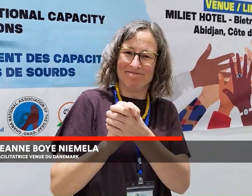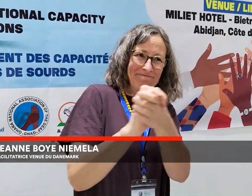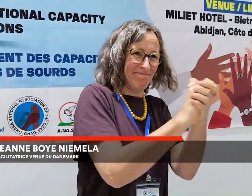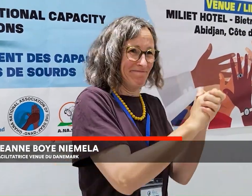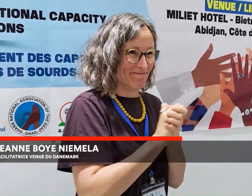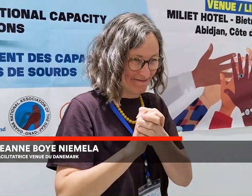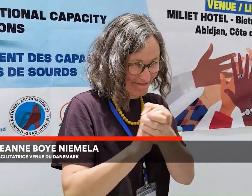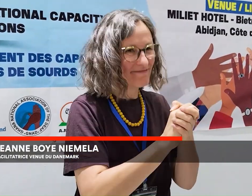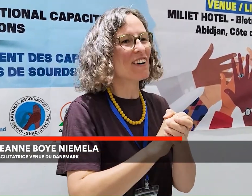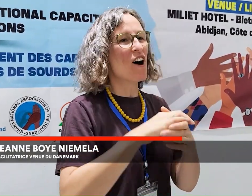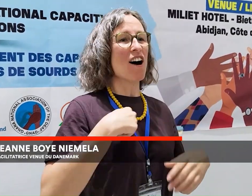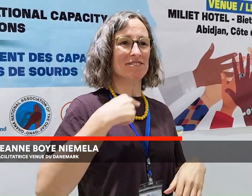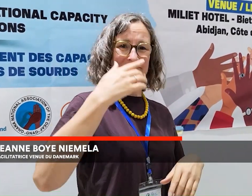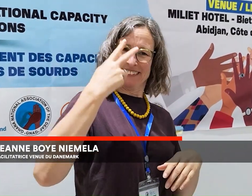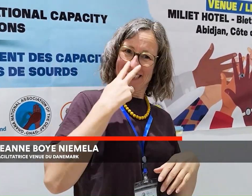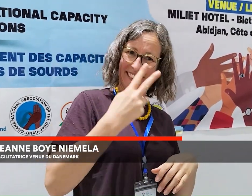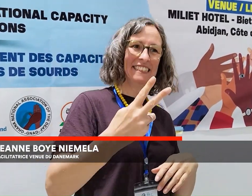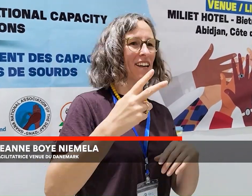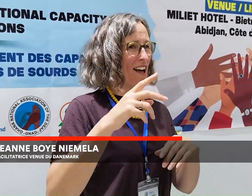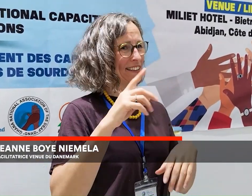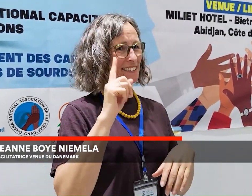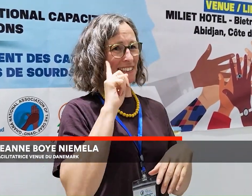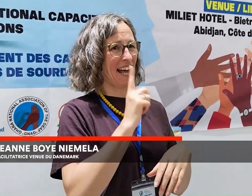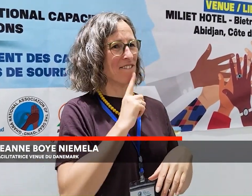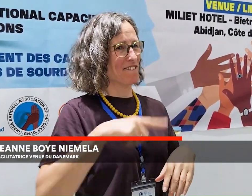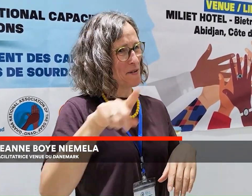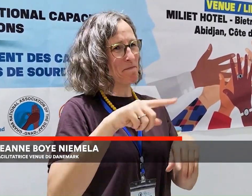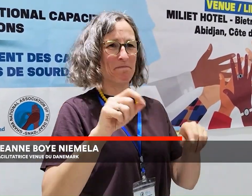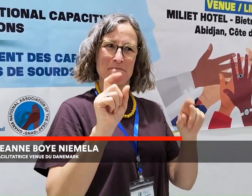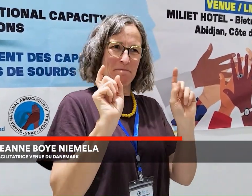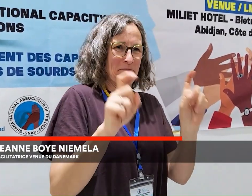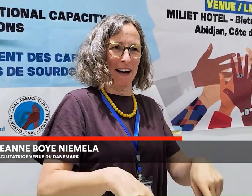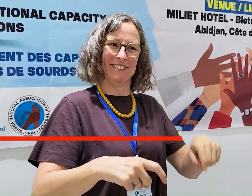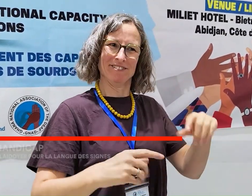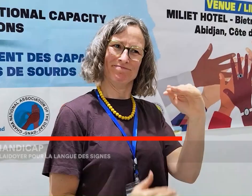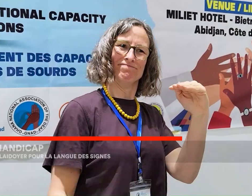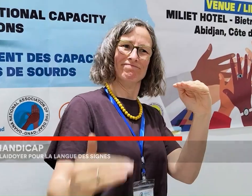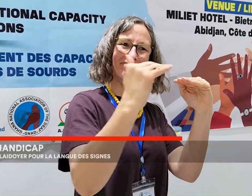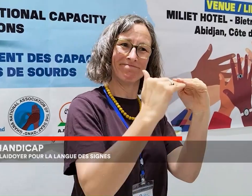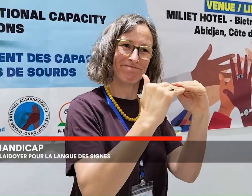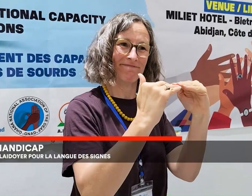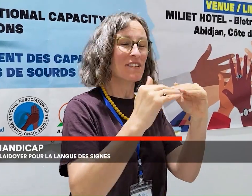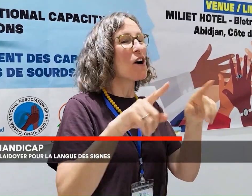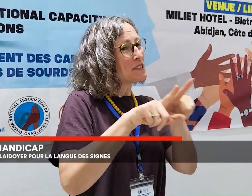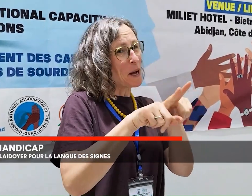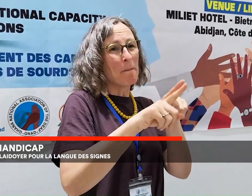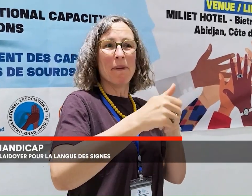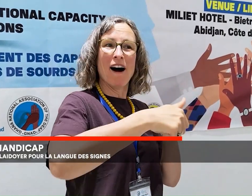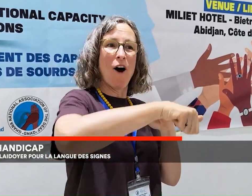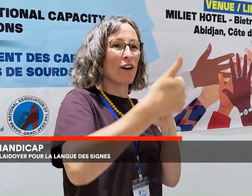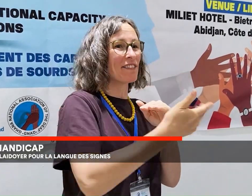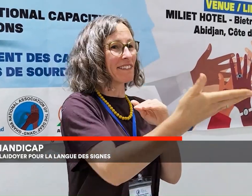Nous, les personnes sourdes, nous sommes confrontés aux mêmes problèmes